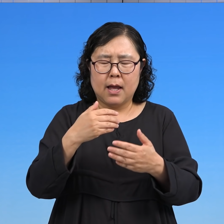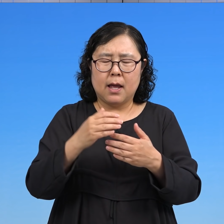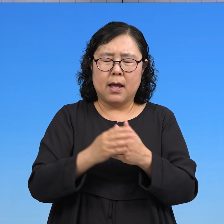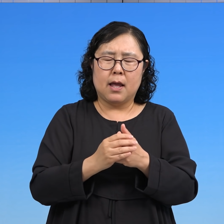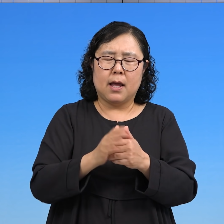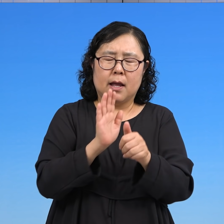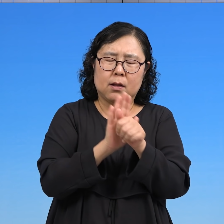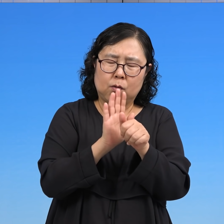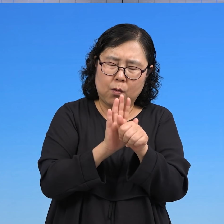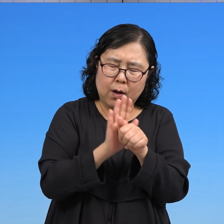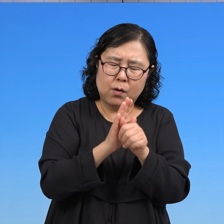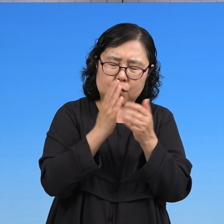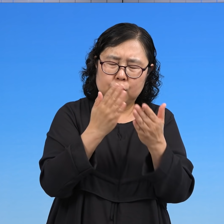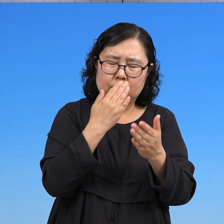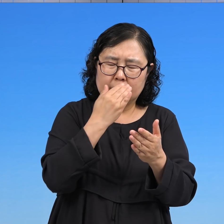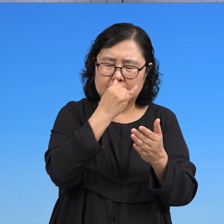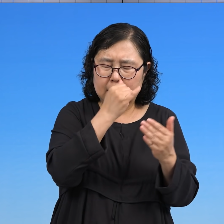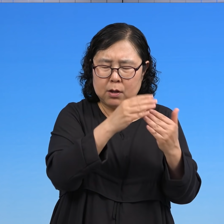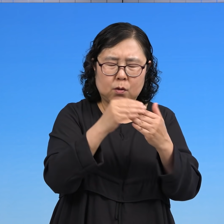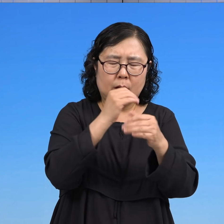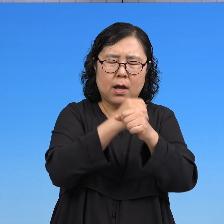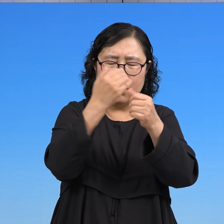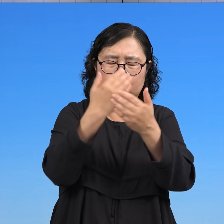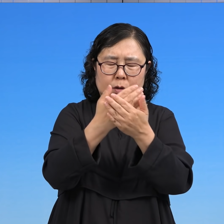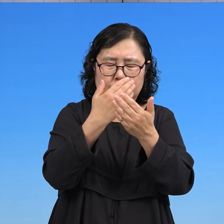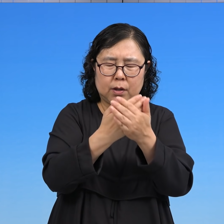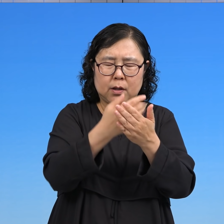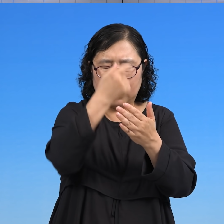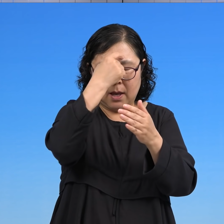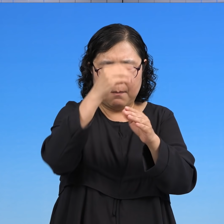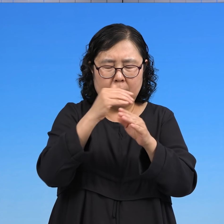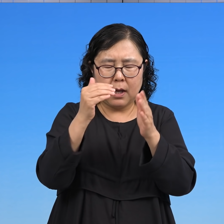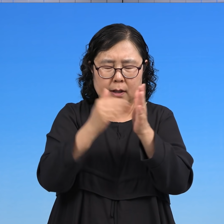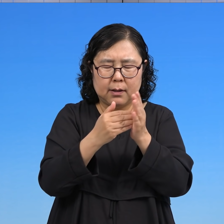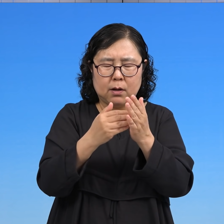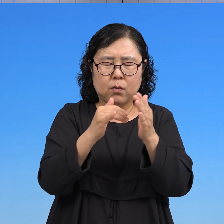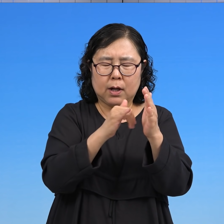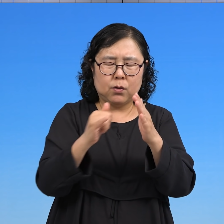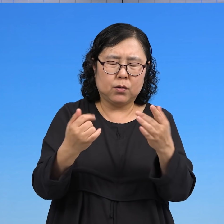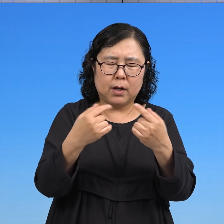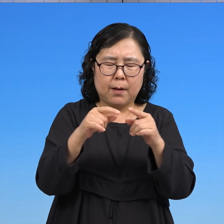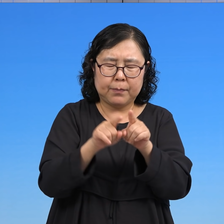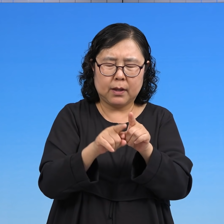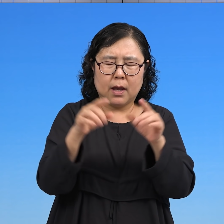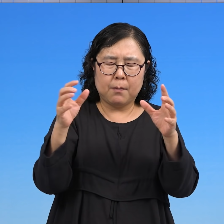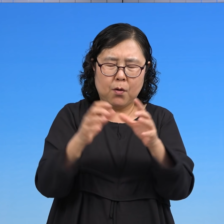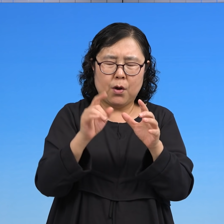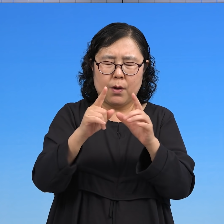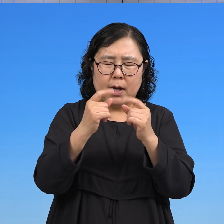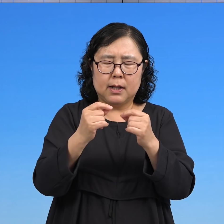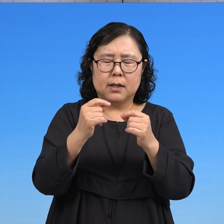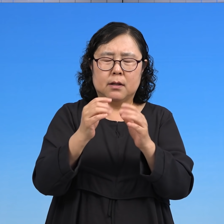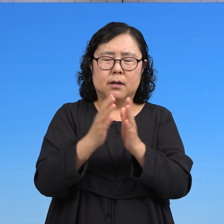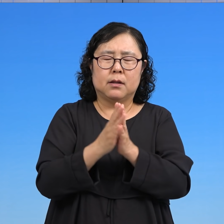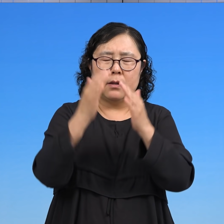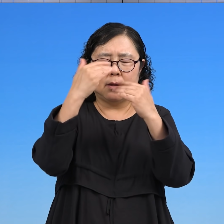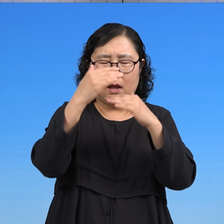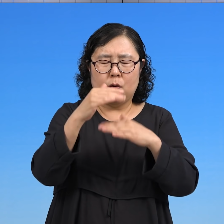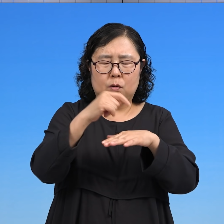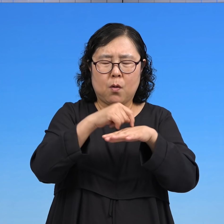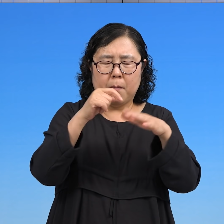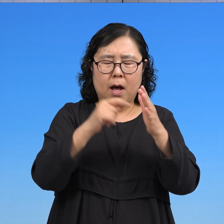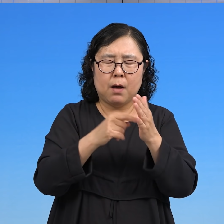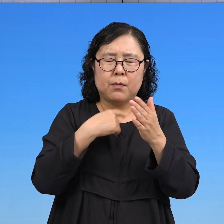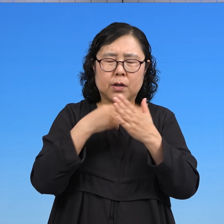베풀 수 있도록 인도하여 주시옵소서. 오늘 예배가 끝나고 가족들이 함께 모여 이런 내용을 가지고 마음을